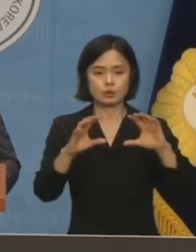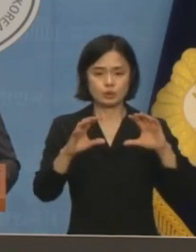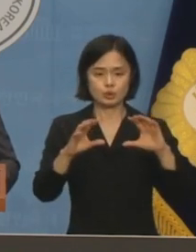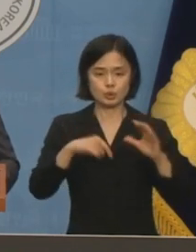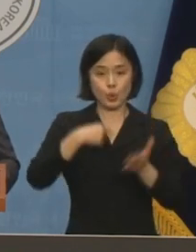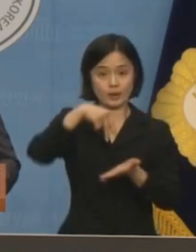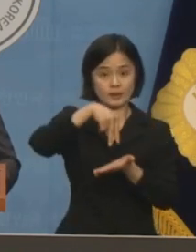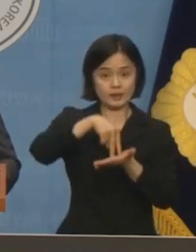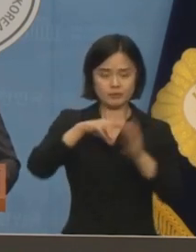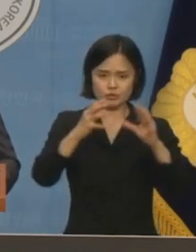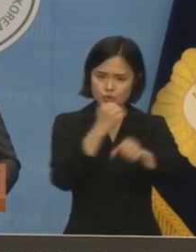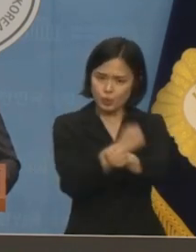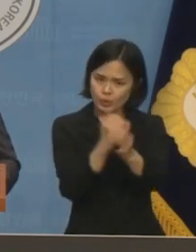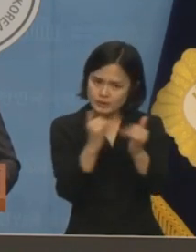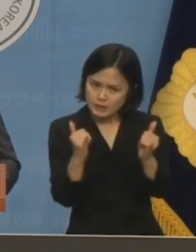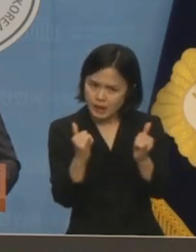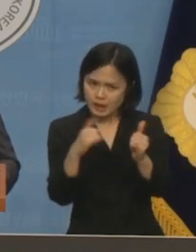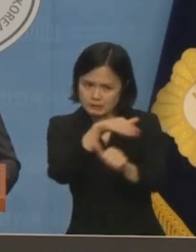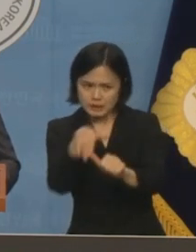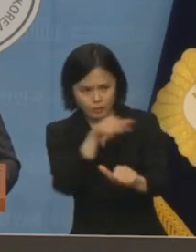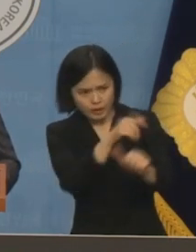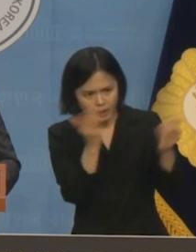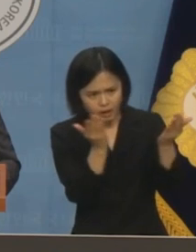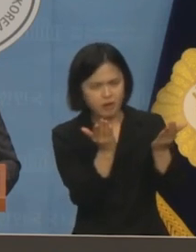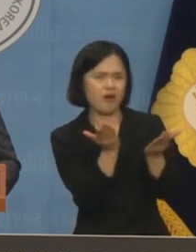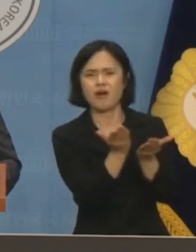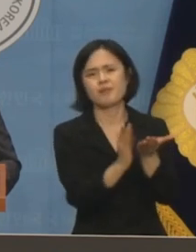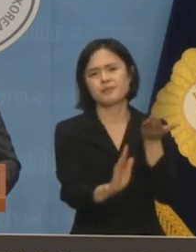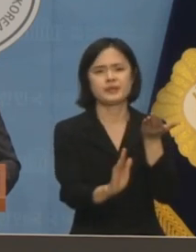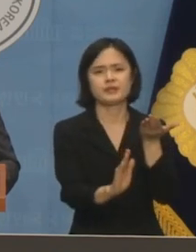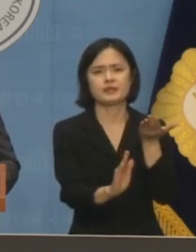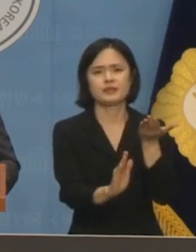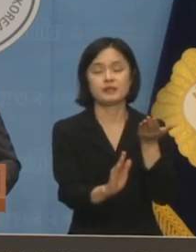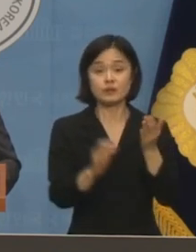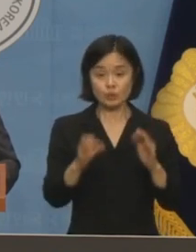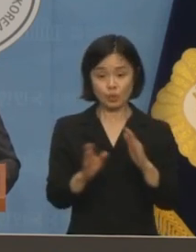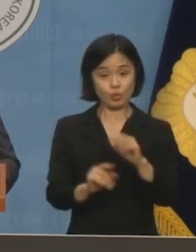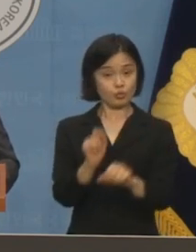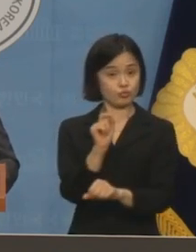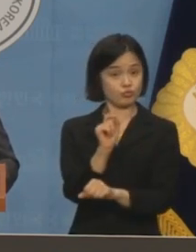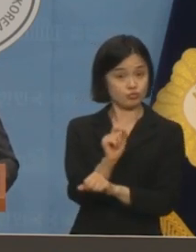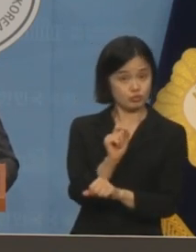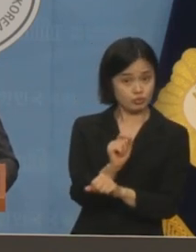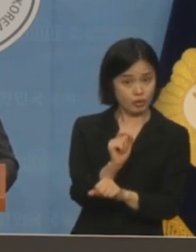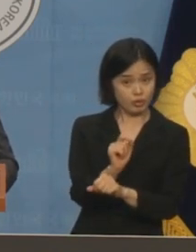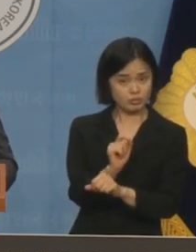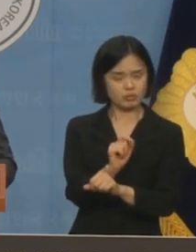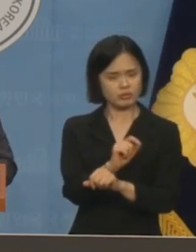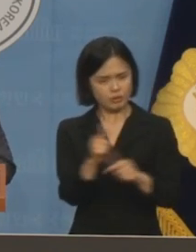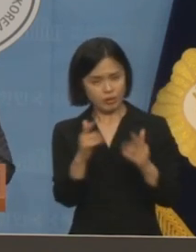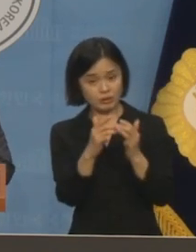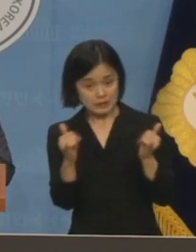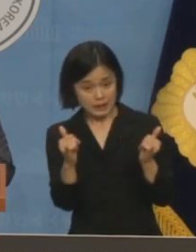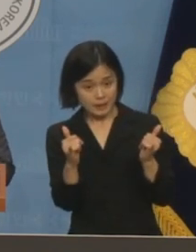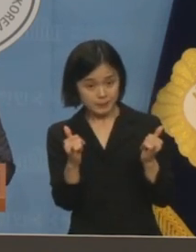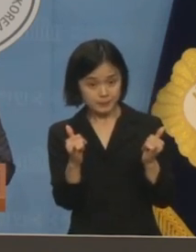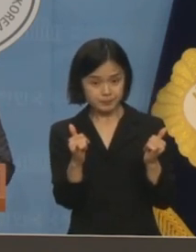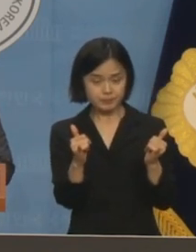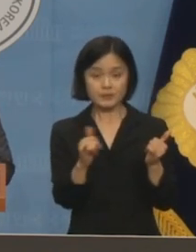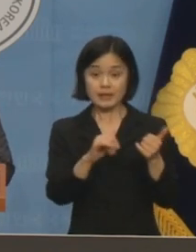것도 아니고 현역 군인과 또는 군인 공무원이 사망해서 국가유공자 및 예우 지원에 관한